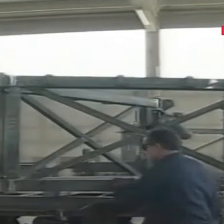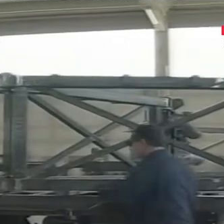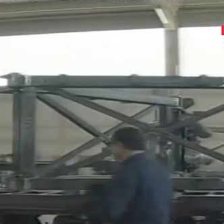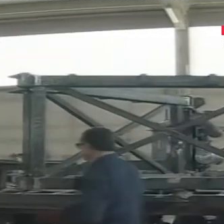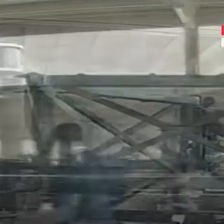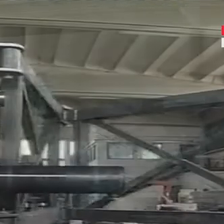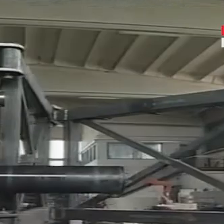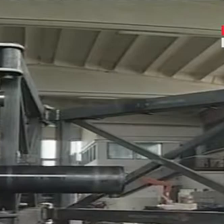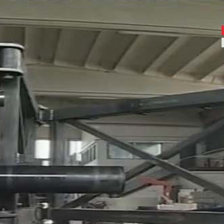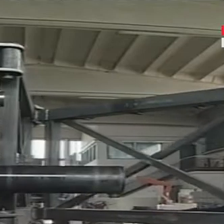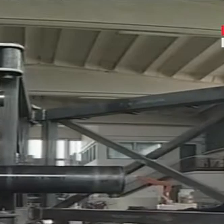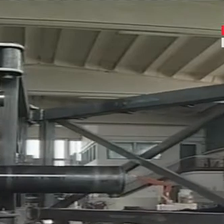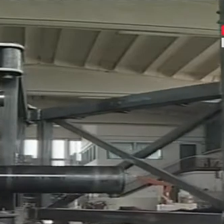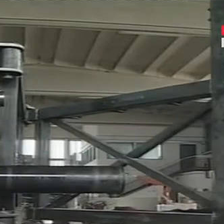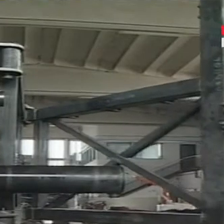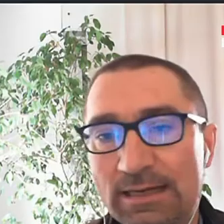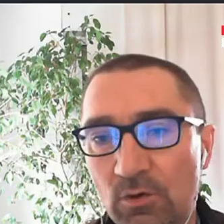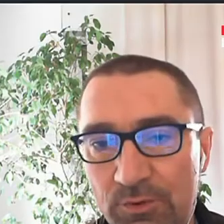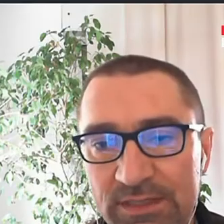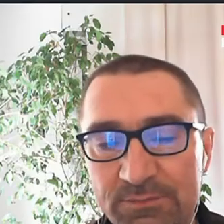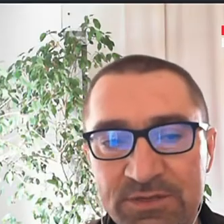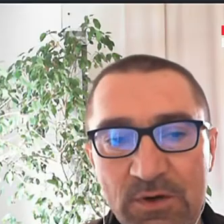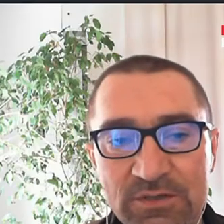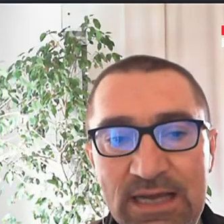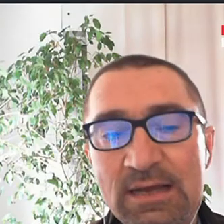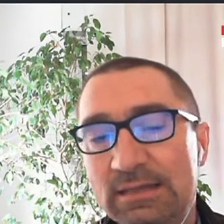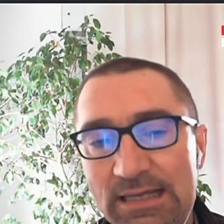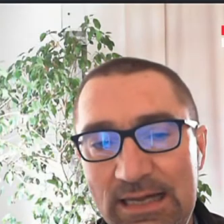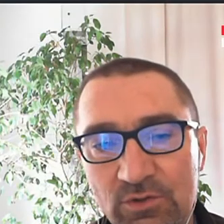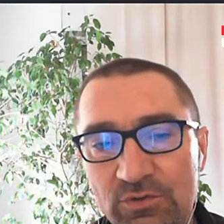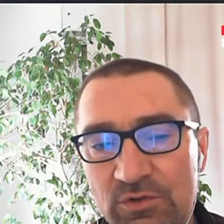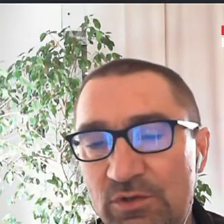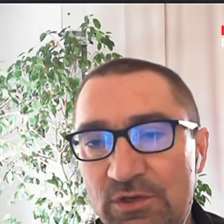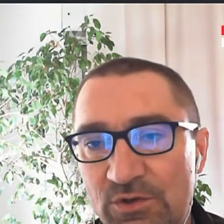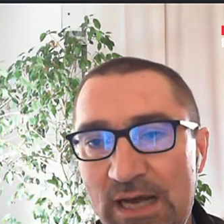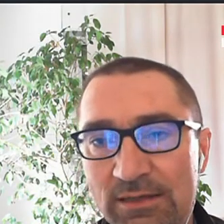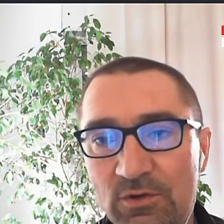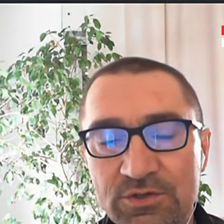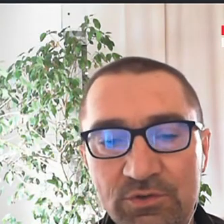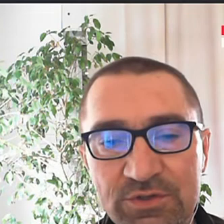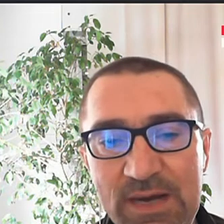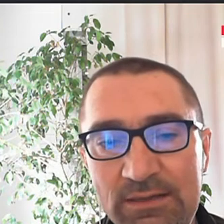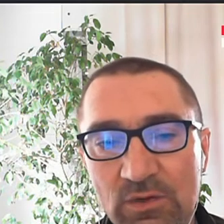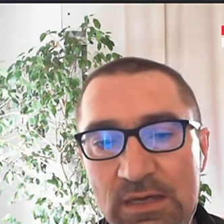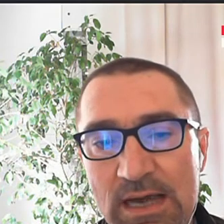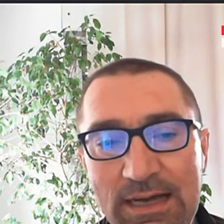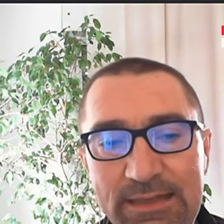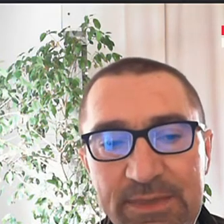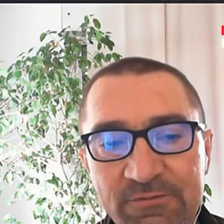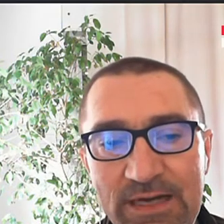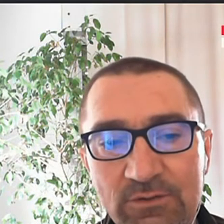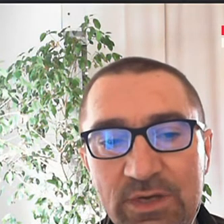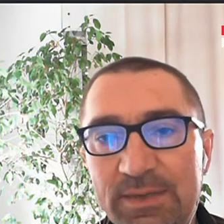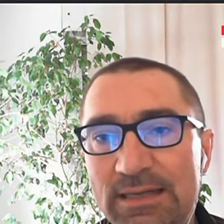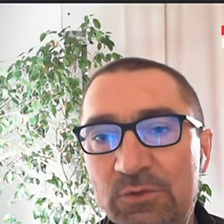aperte in Veneto e fino ad oggi congelate, ed è la componente più esposta. Dall'altro il nostro calcolo è sottostimato anche per